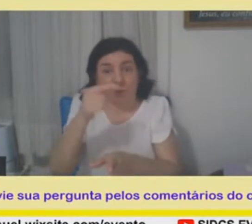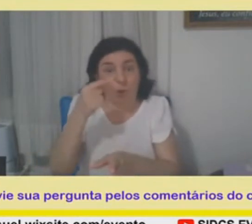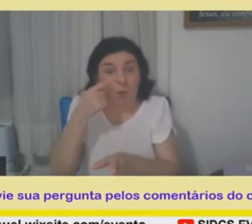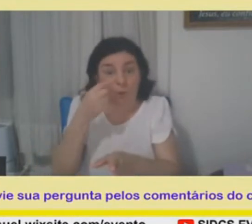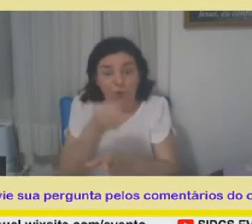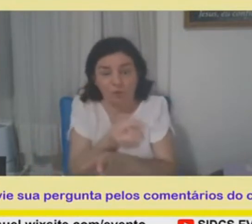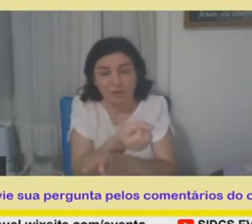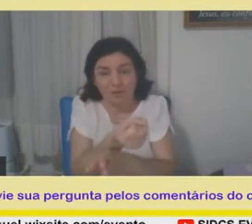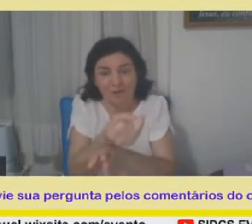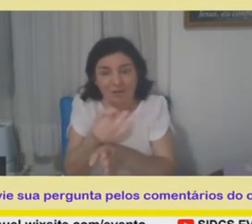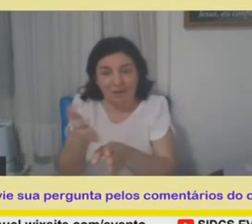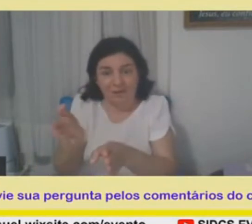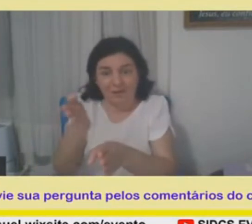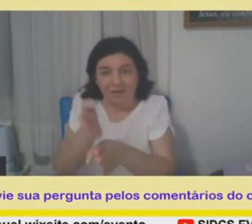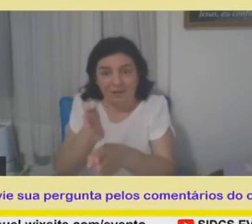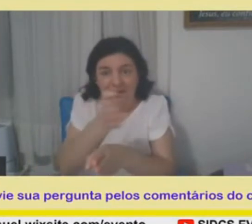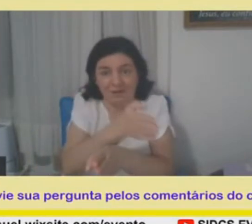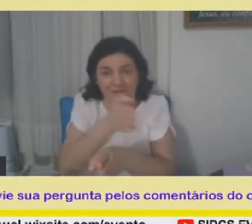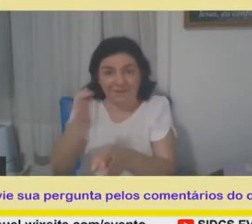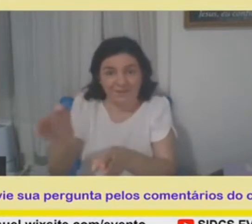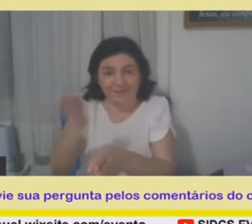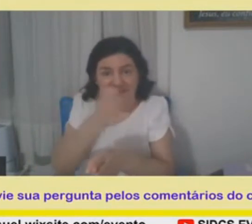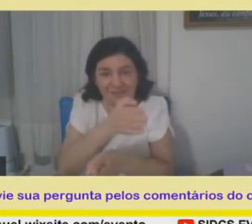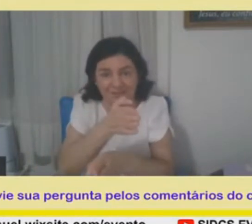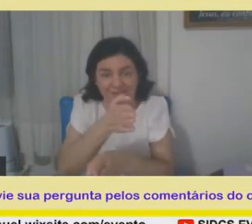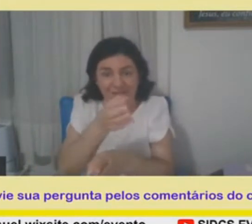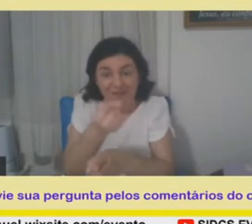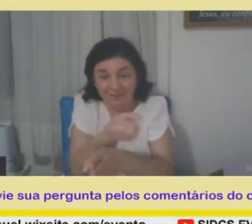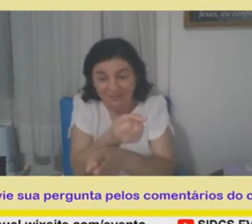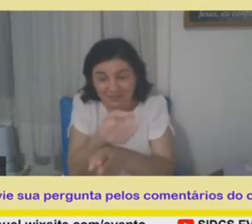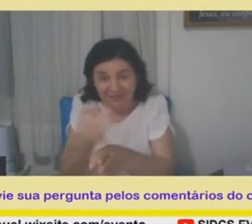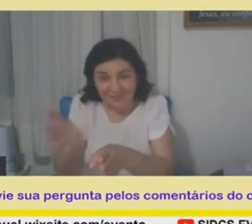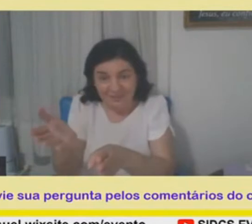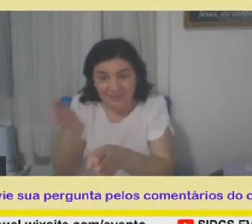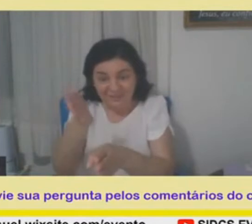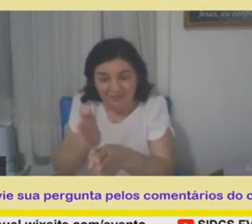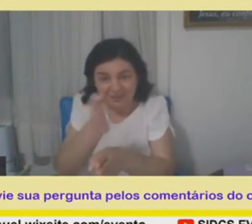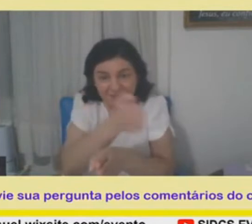diferente. O sinal, olha só como que é.